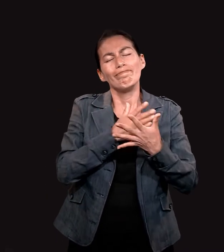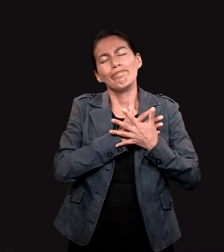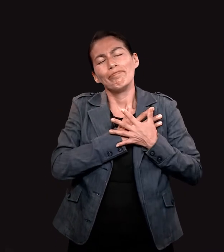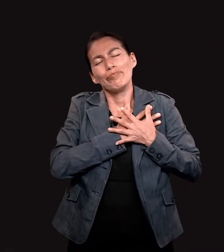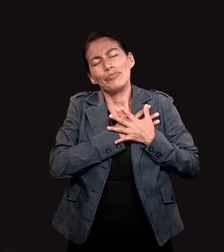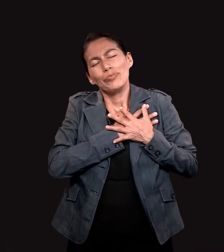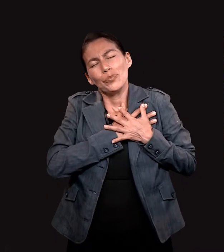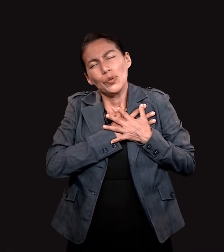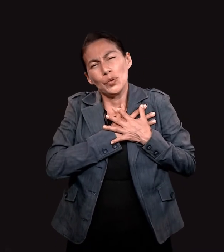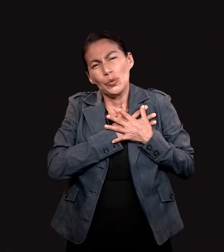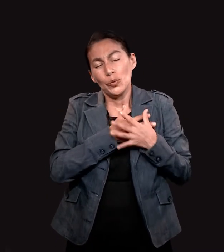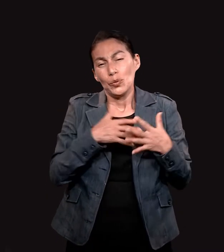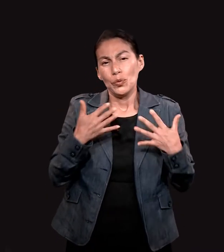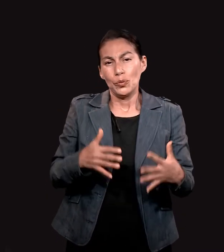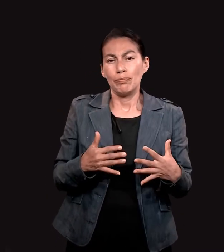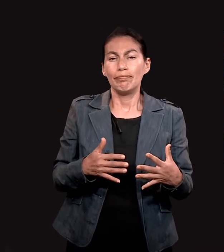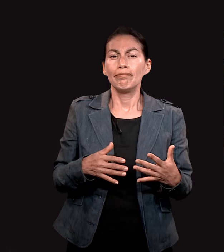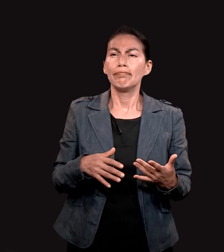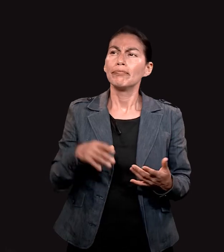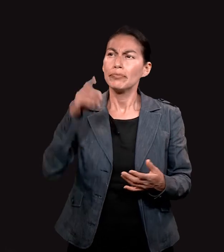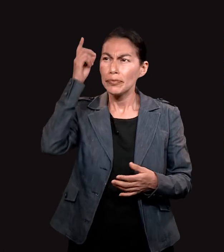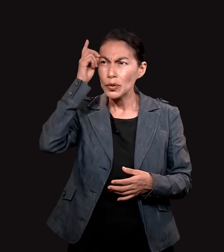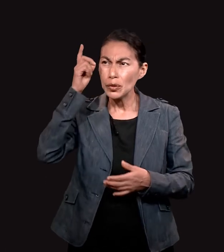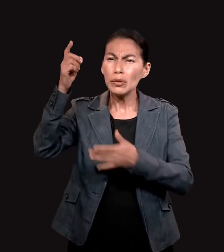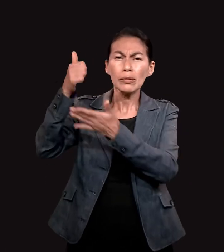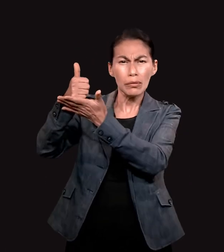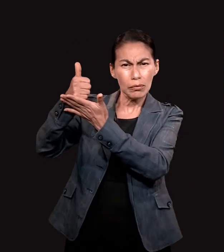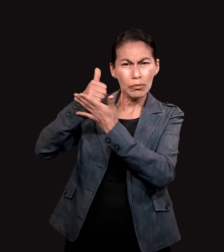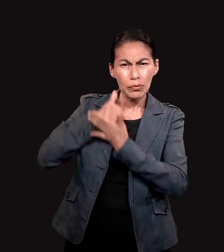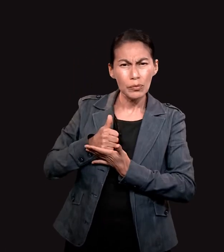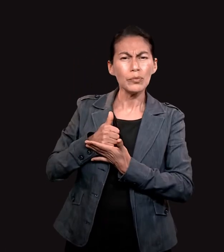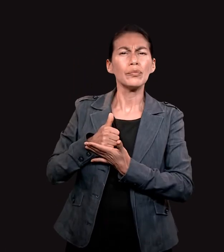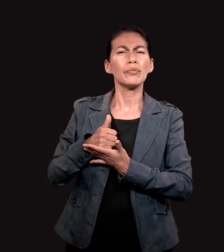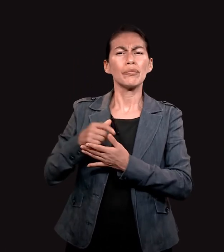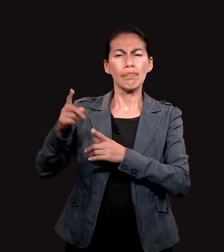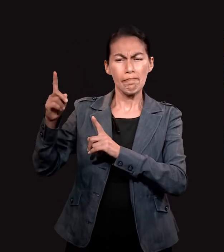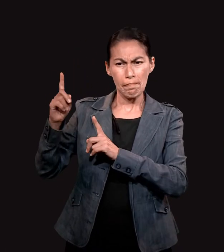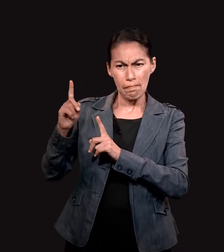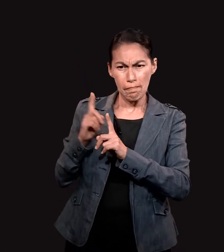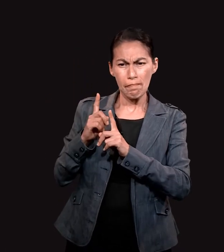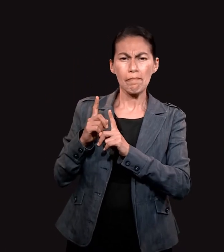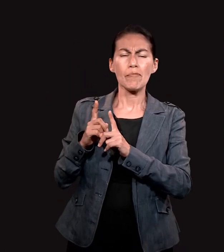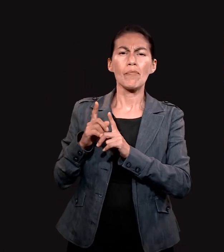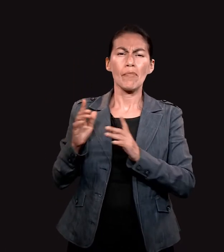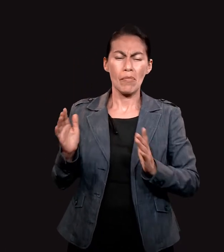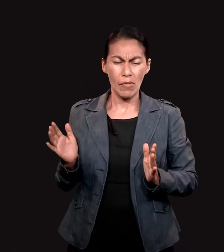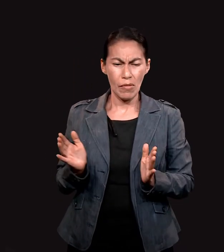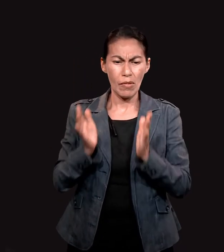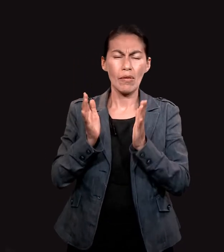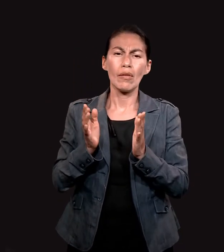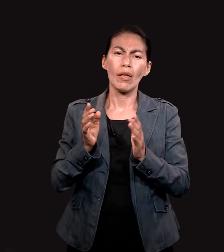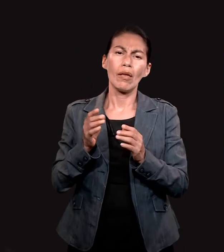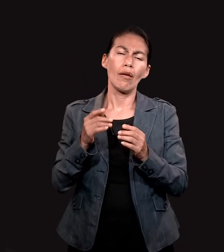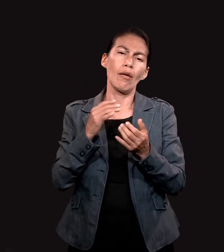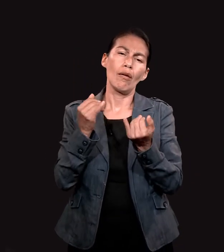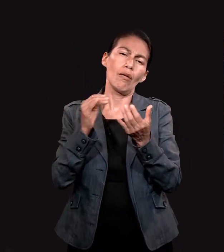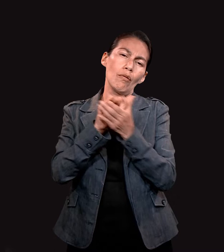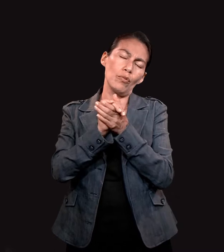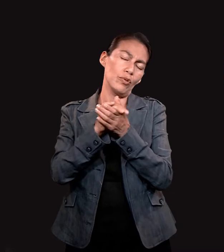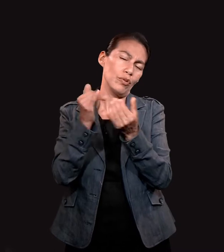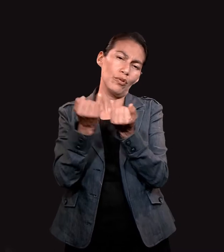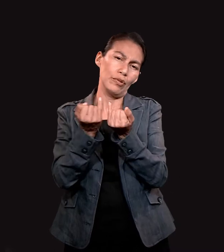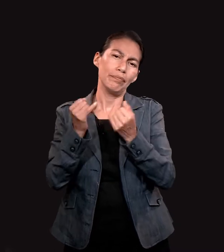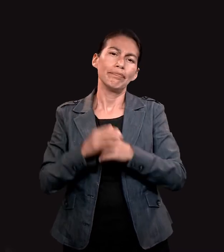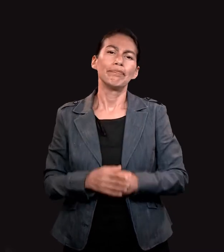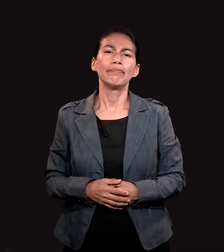permanece junto, unido en amor. Uno se siente realmente respaldado por Dios y por su cónyuge. Sí, no sé qué